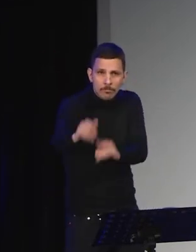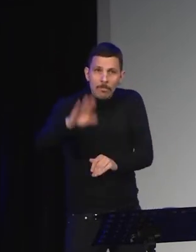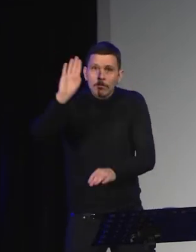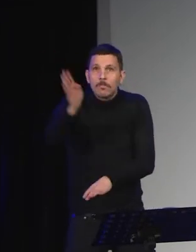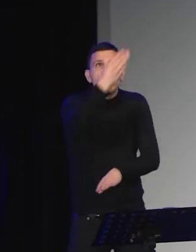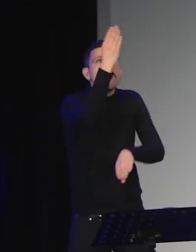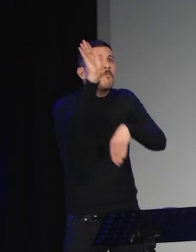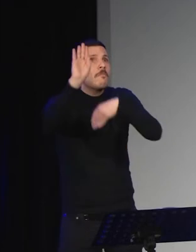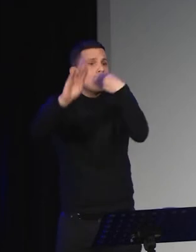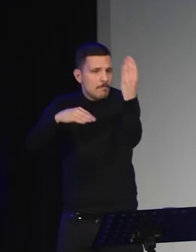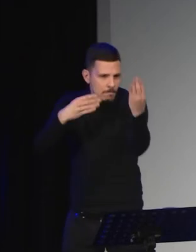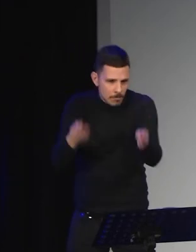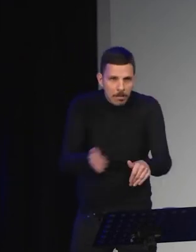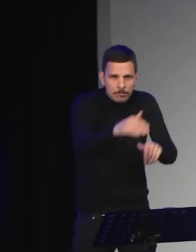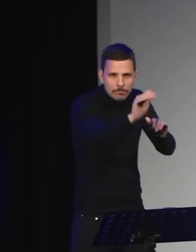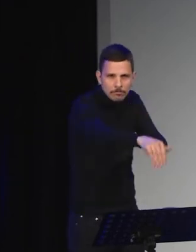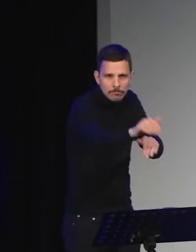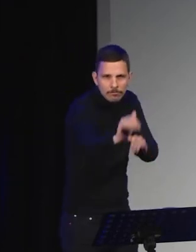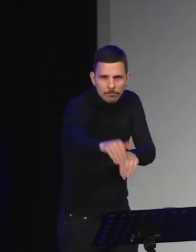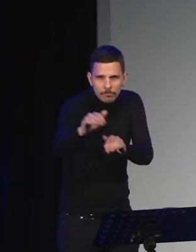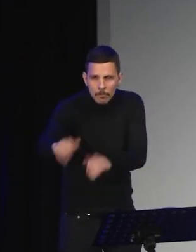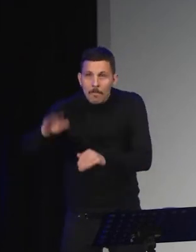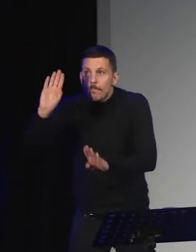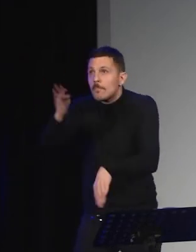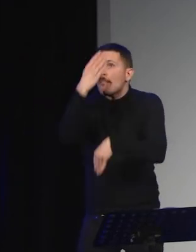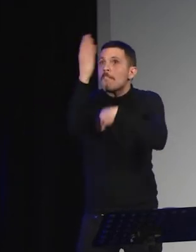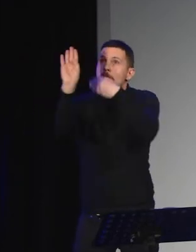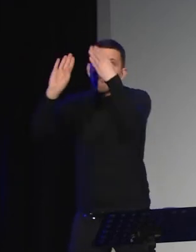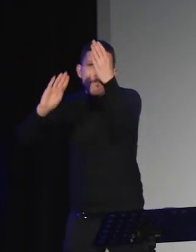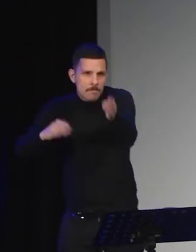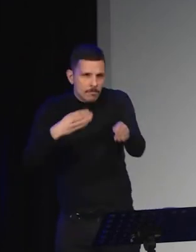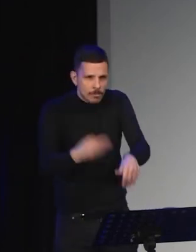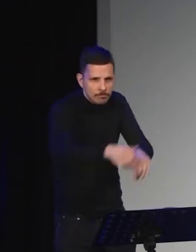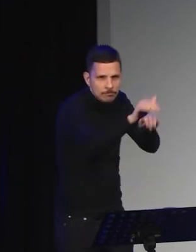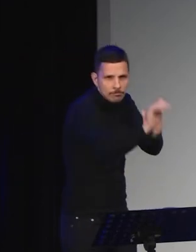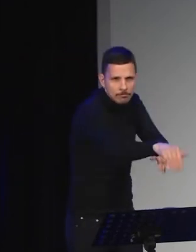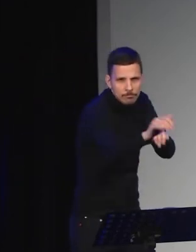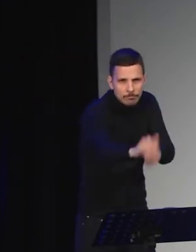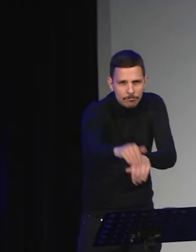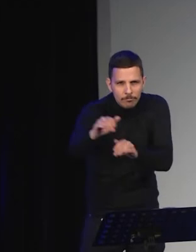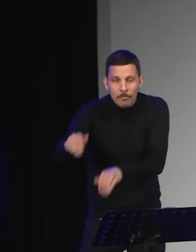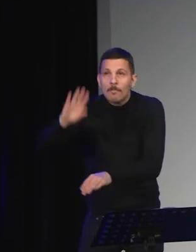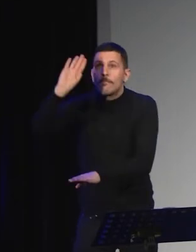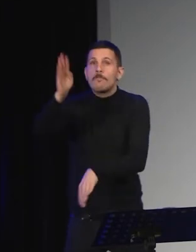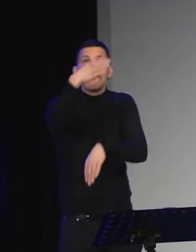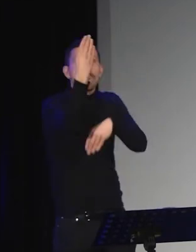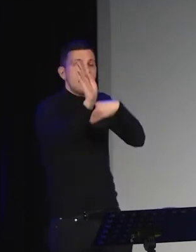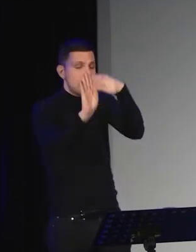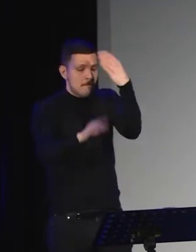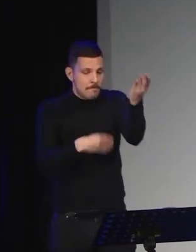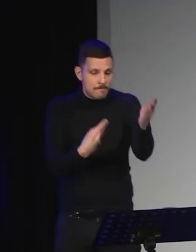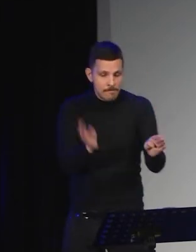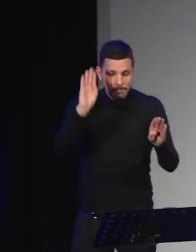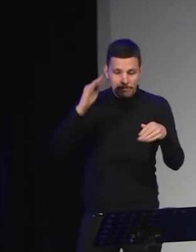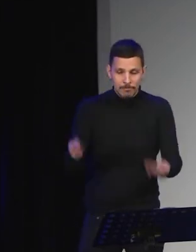chienne. Libère du stress sous forme de vision, oh. Des centaines de billets vont tomber. Tomber sur nos tombes, tomber sur nos tombes, tomber sur